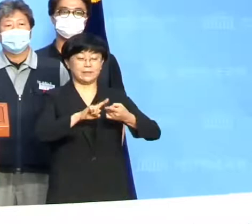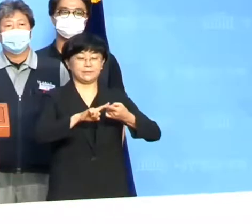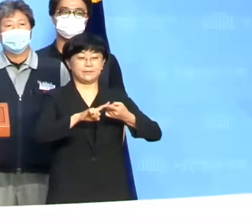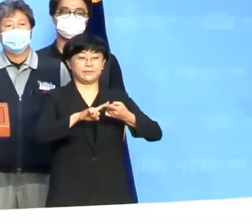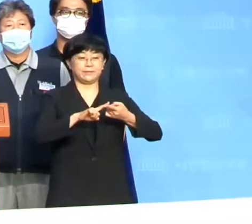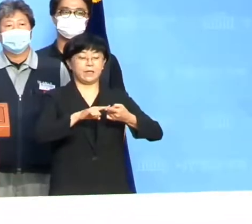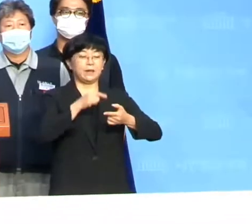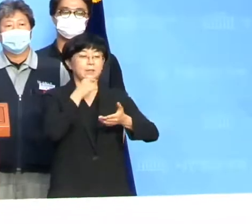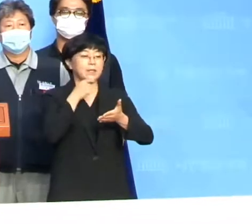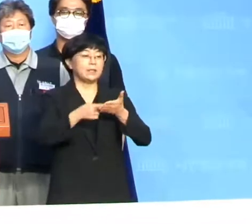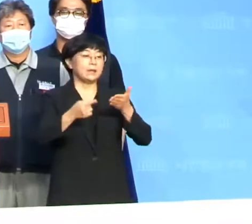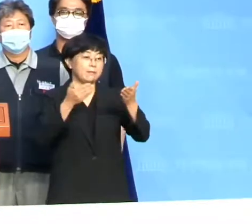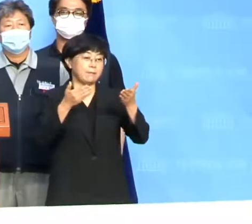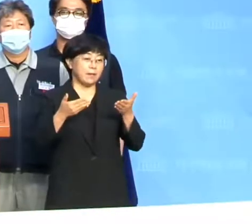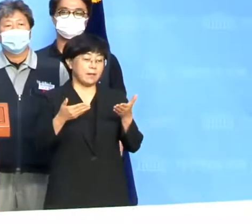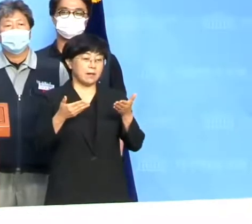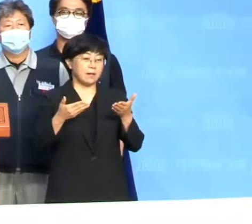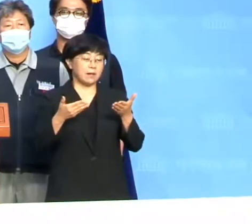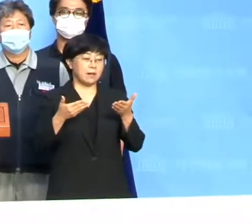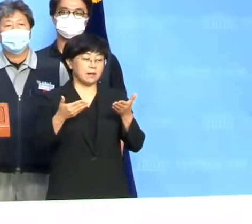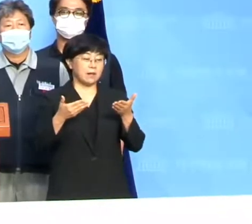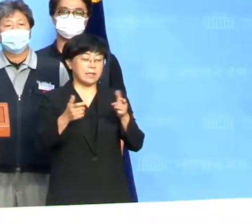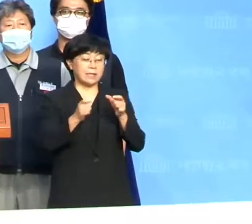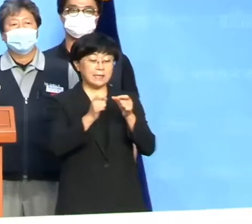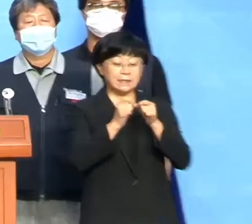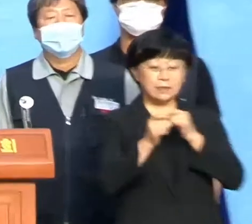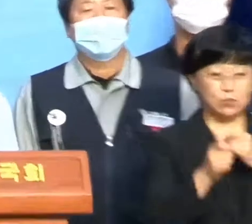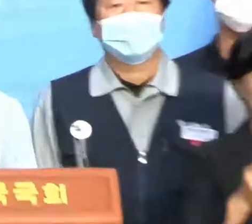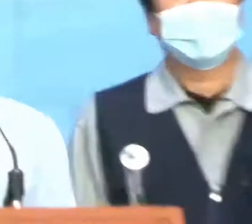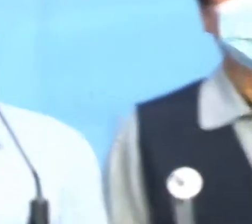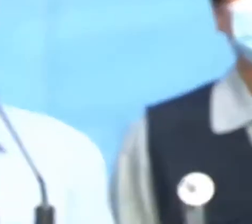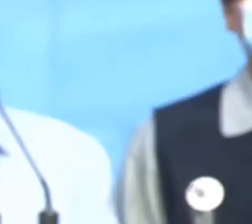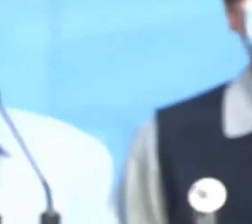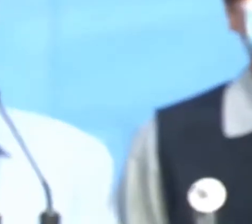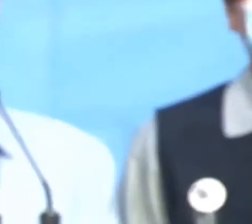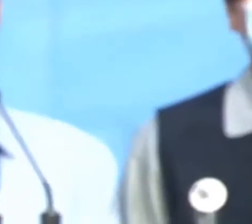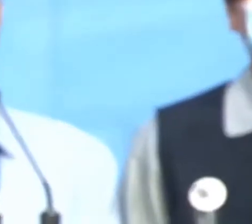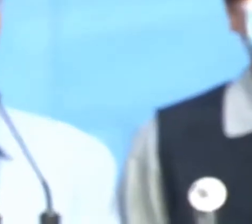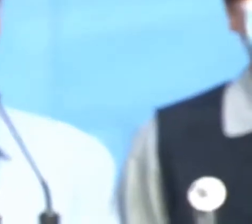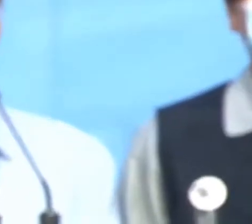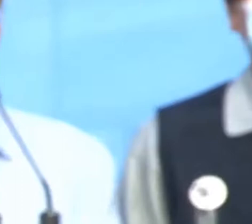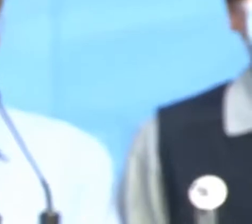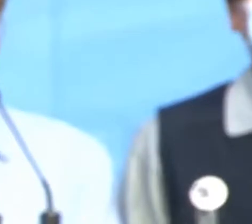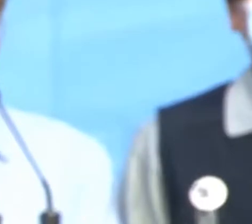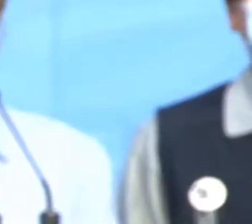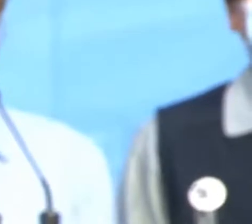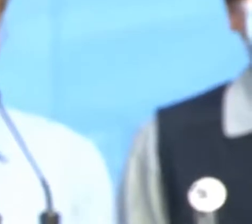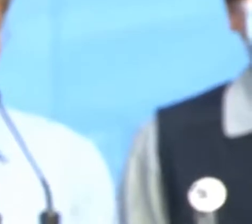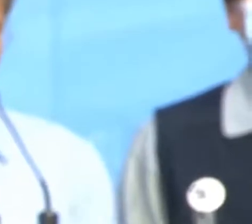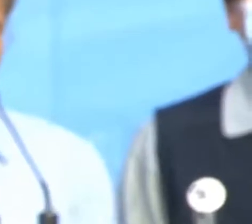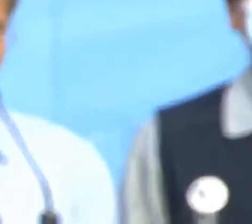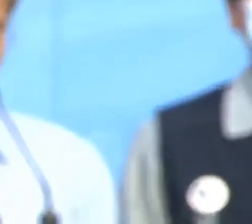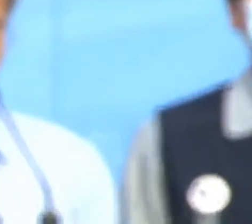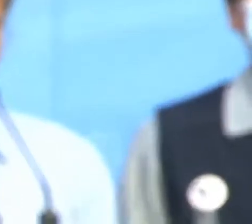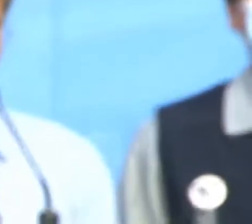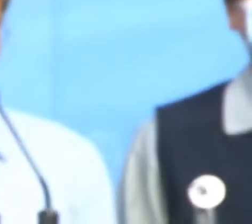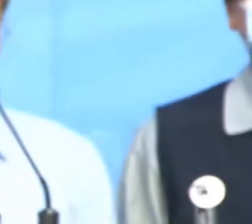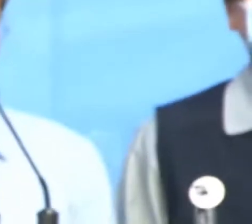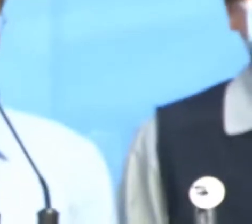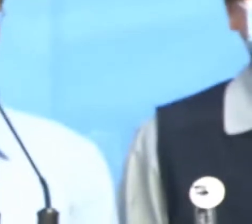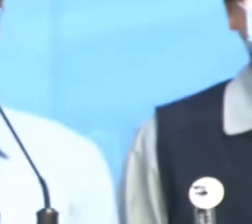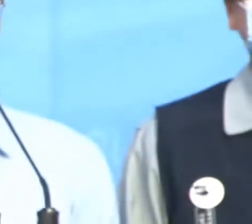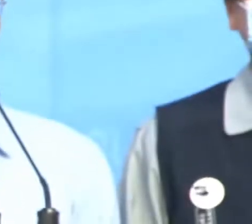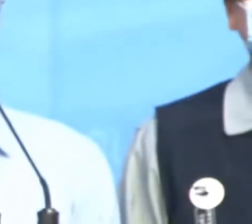피해를 받고 있는 하청 노동자들의 임금 체불 문제 에 대한